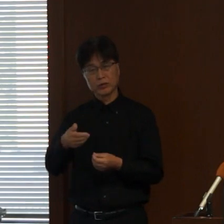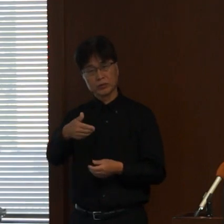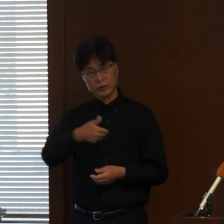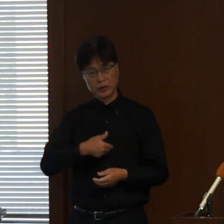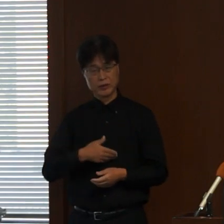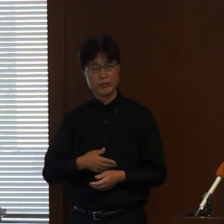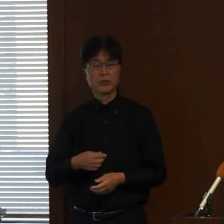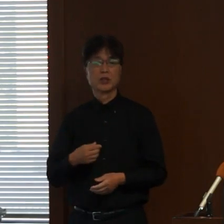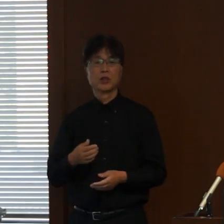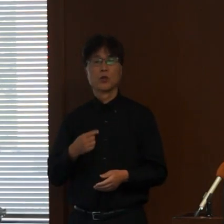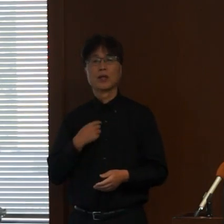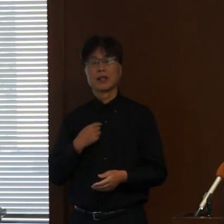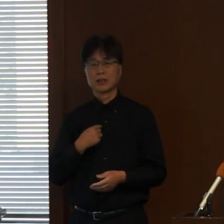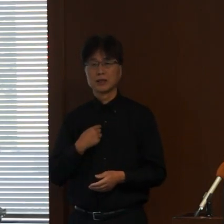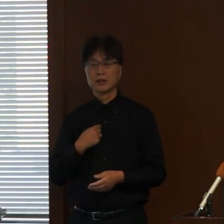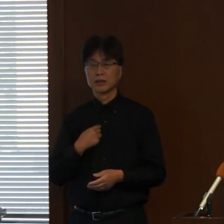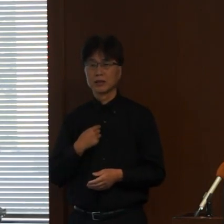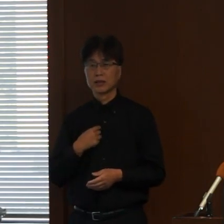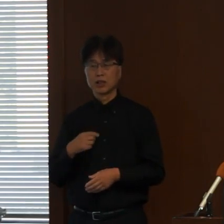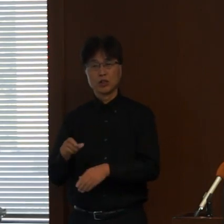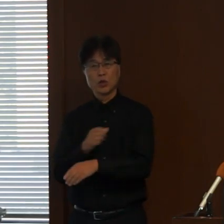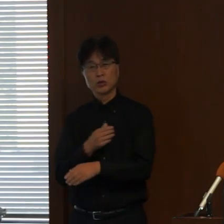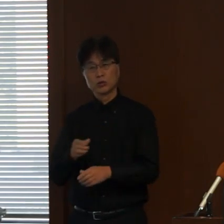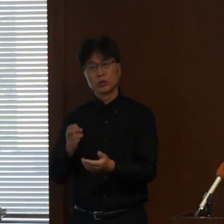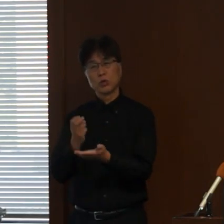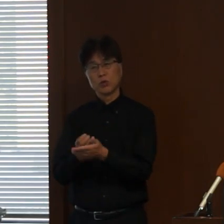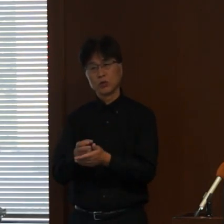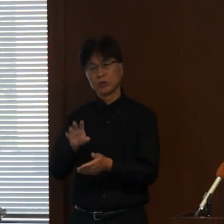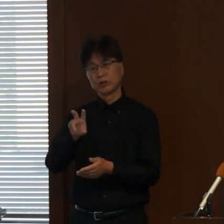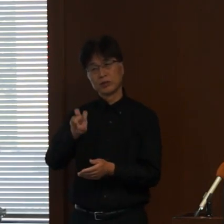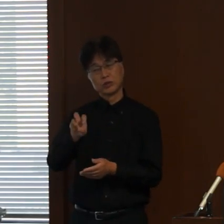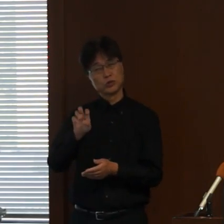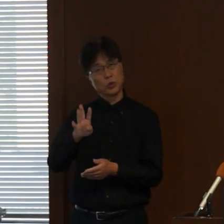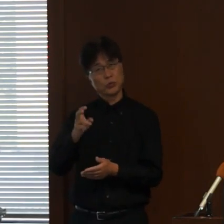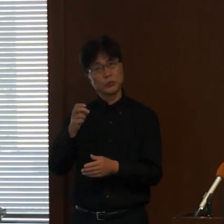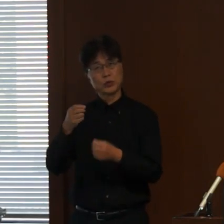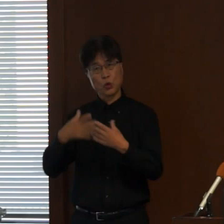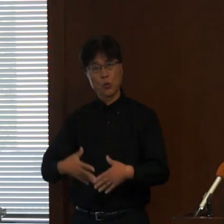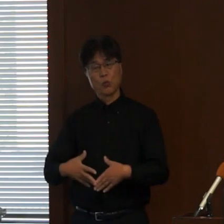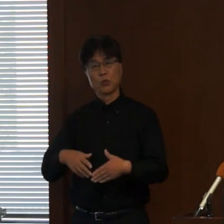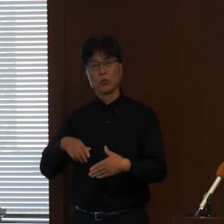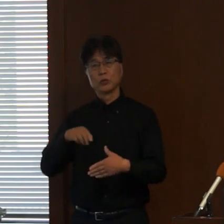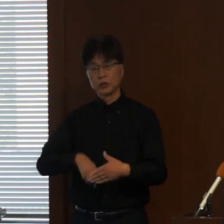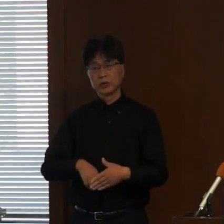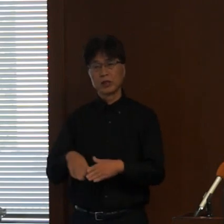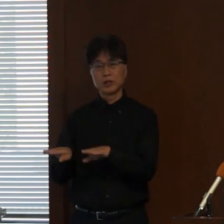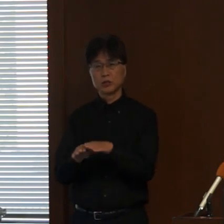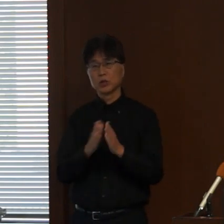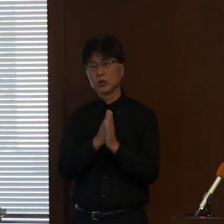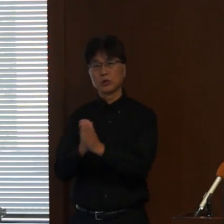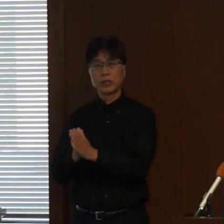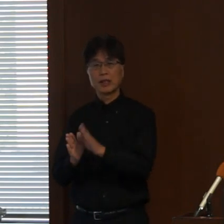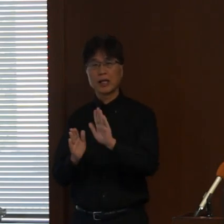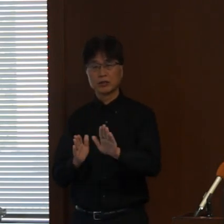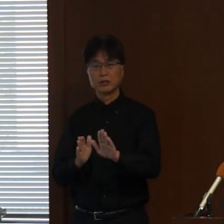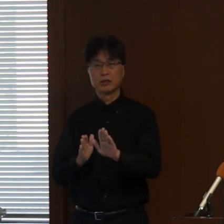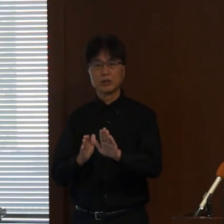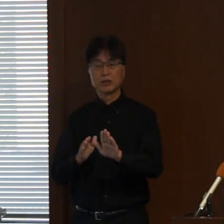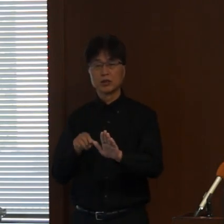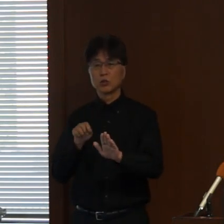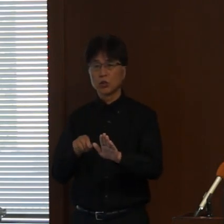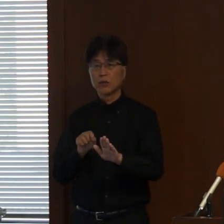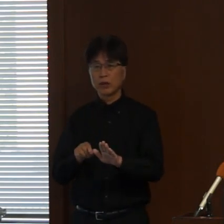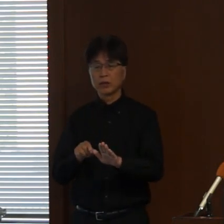私は特措法の24条なんですかね、24条の要請というのがあると思います。これは特